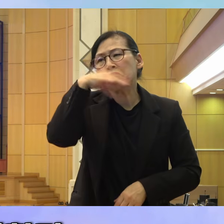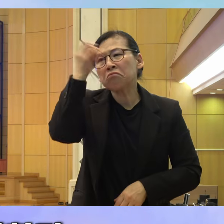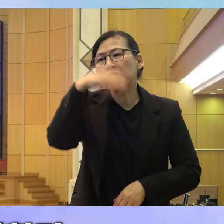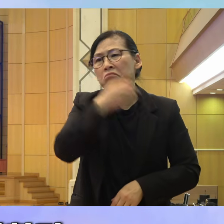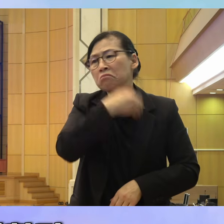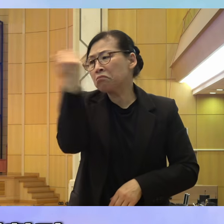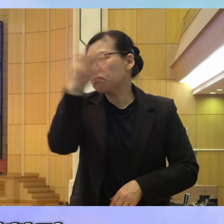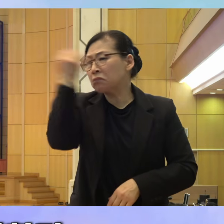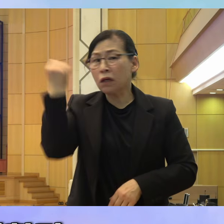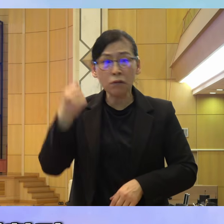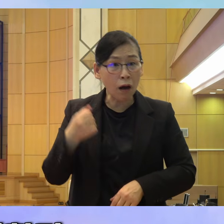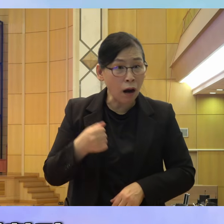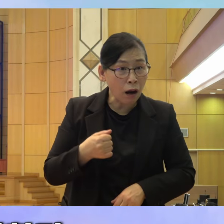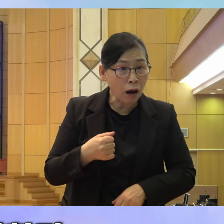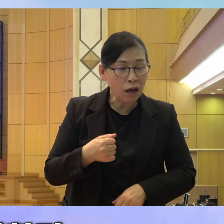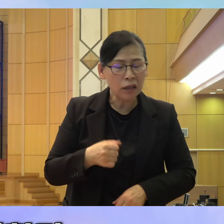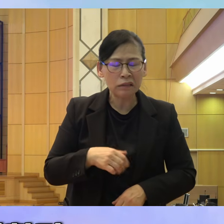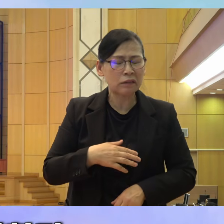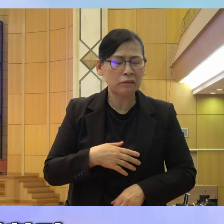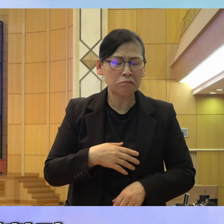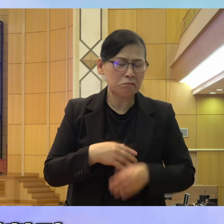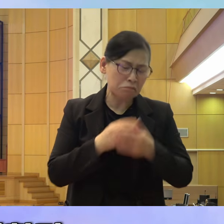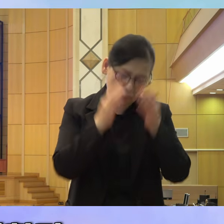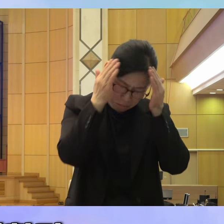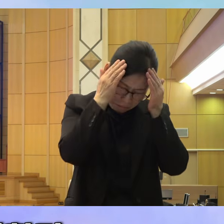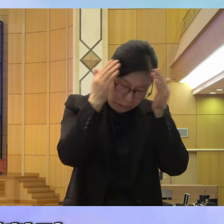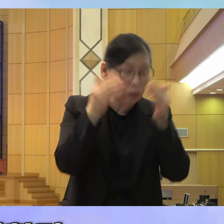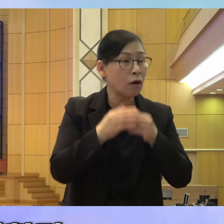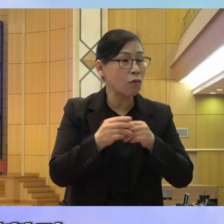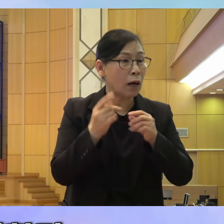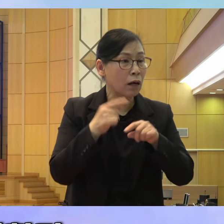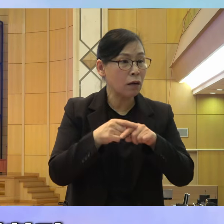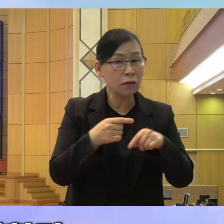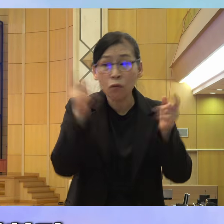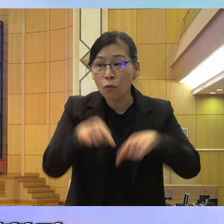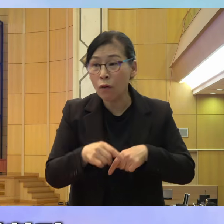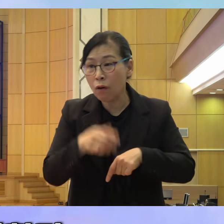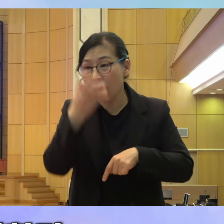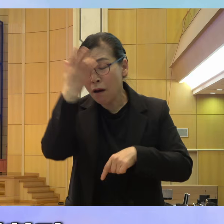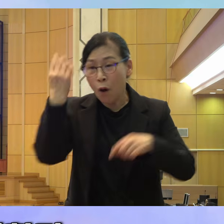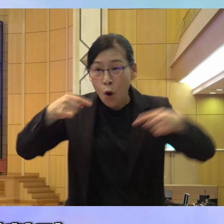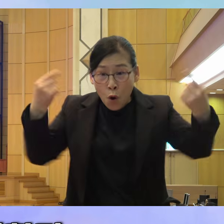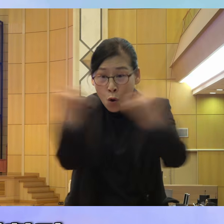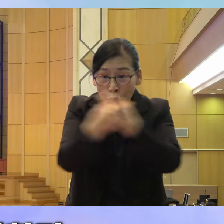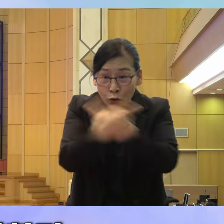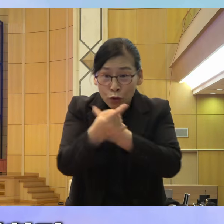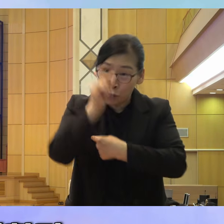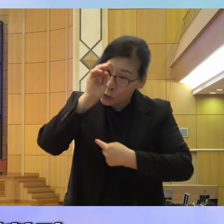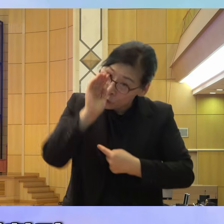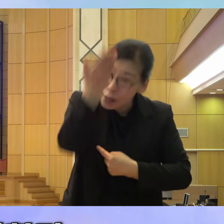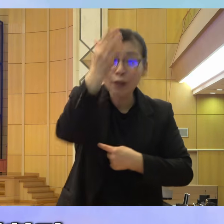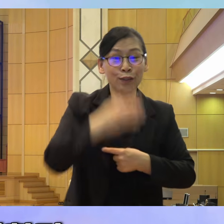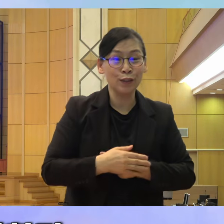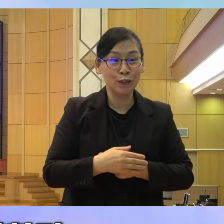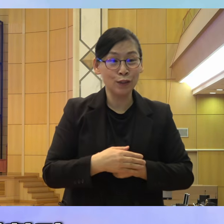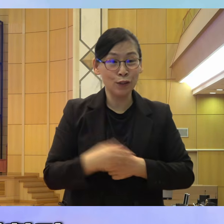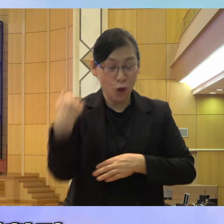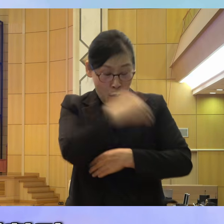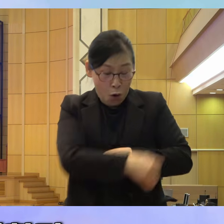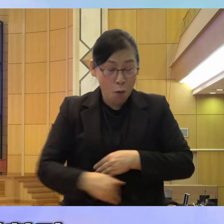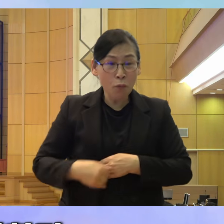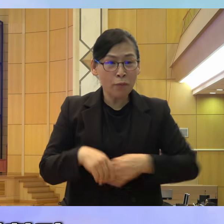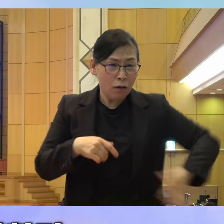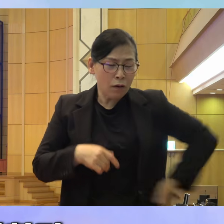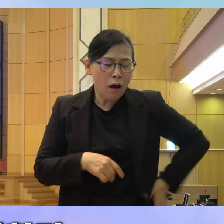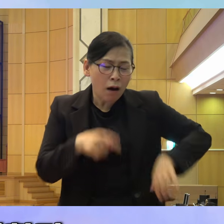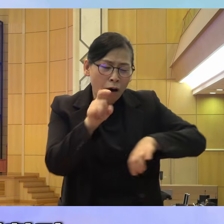그러고 그냥 좀 속상해하고 이러고 만다는 건데, 이걸 왜 치료하지 않습니까? 몸이 아프면